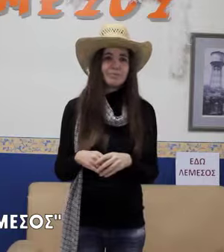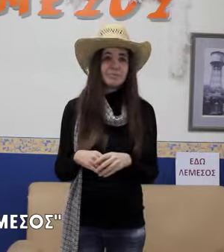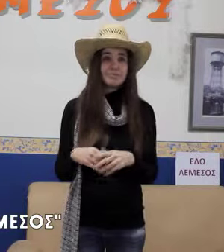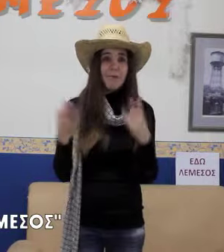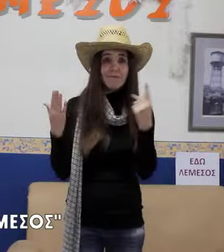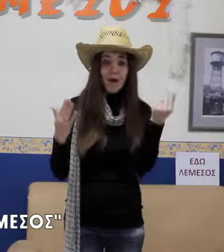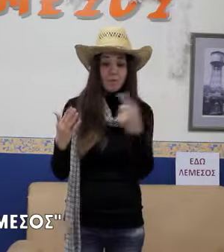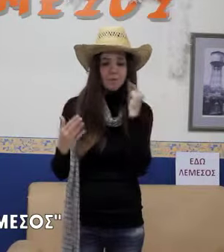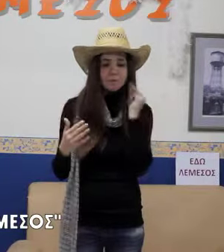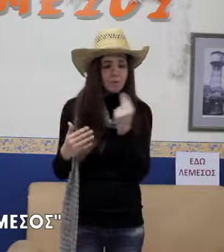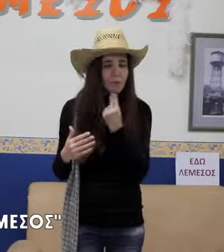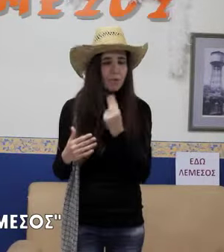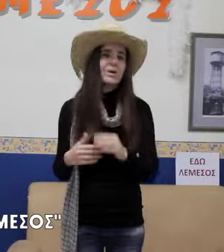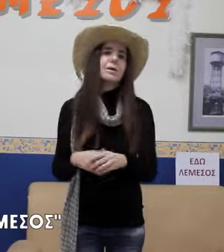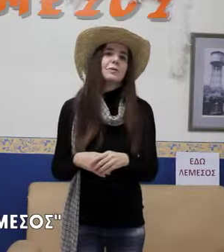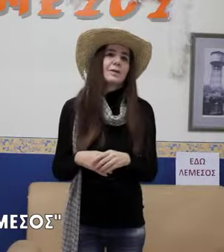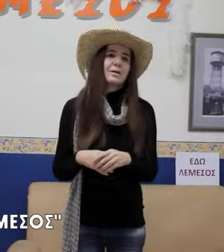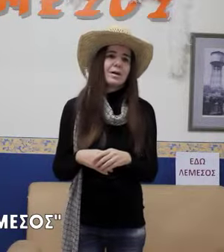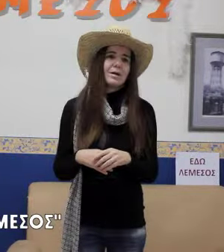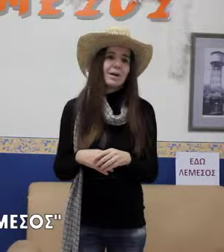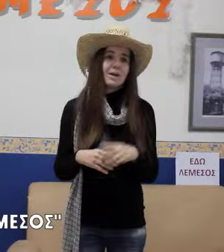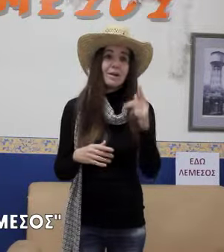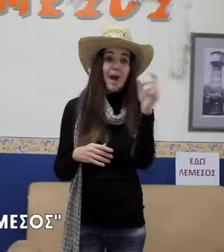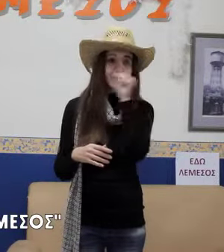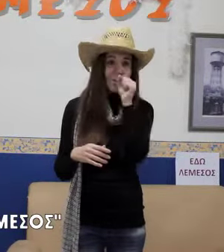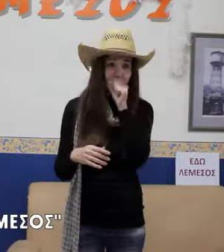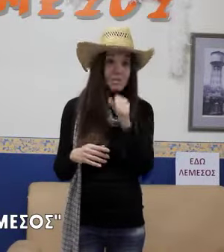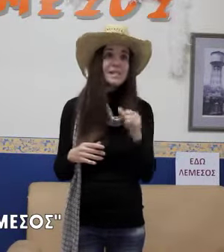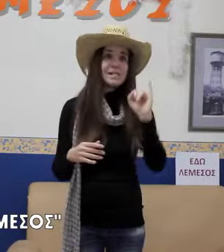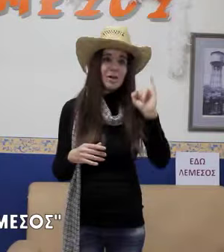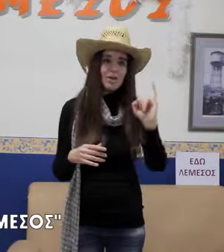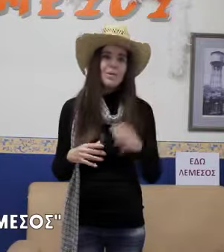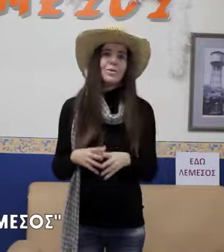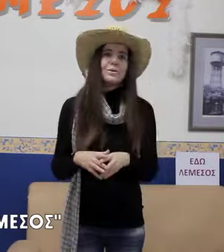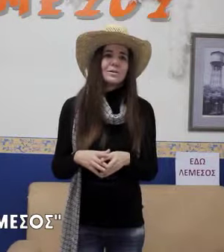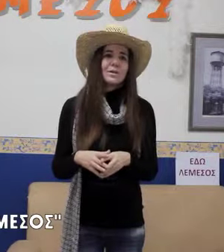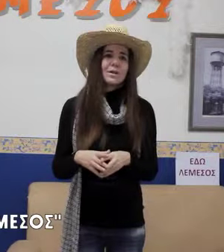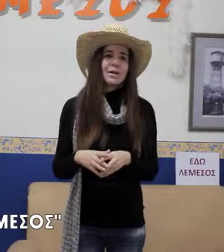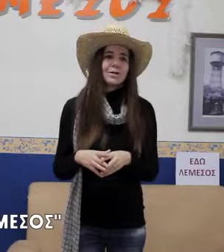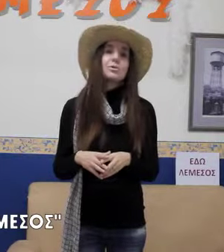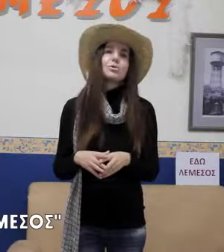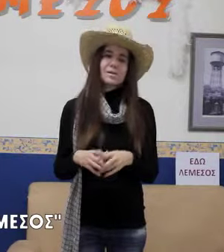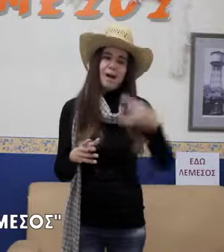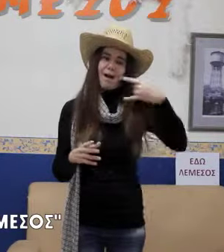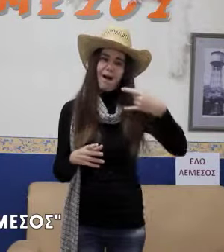7:30 το απόγευμα. Οι Κανταδόροι της Εδών στο Ζακάκι.